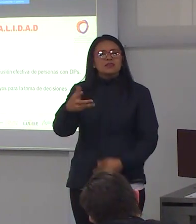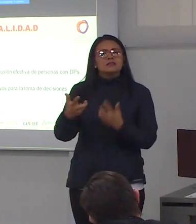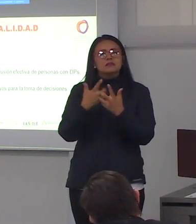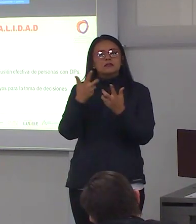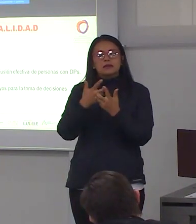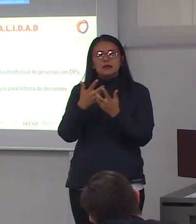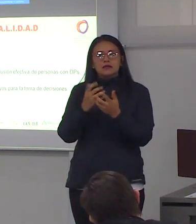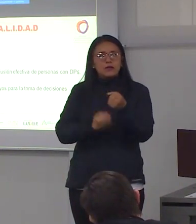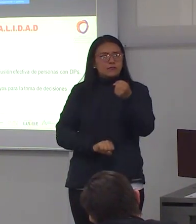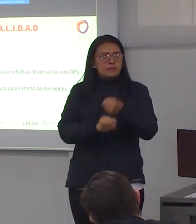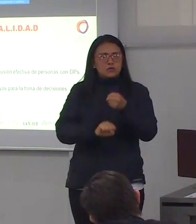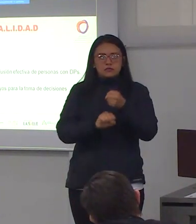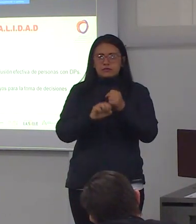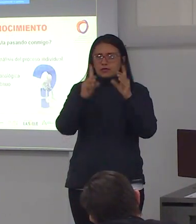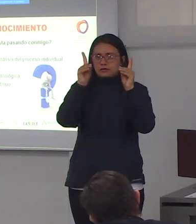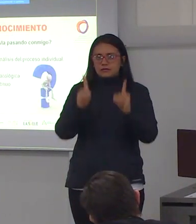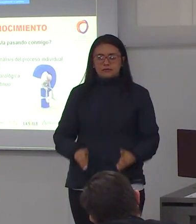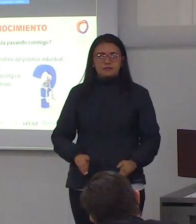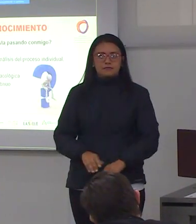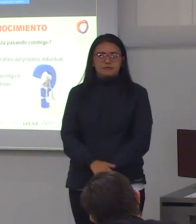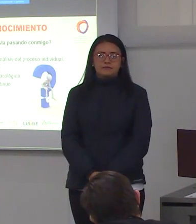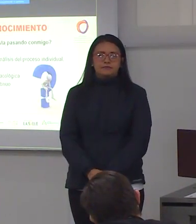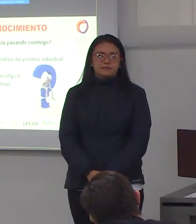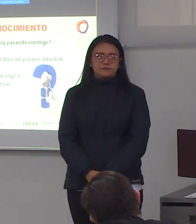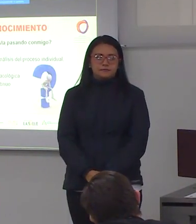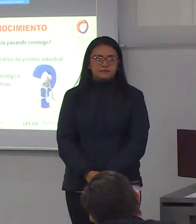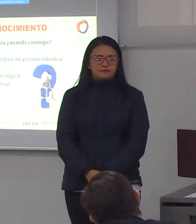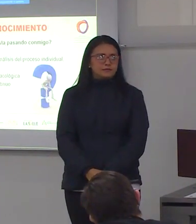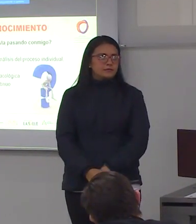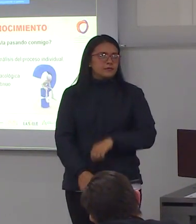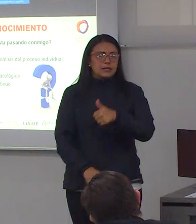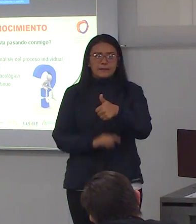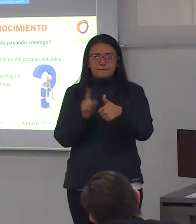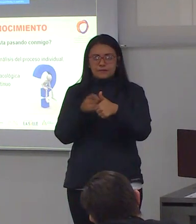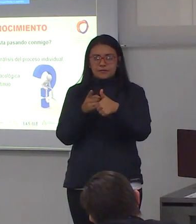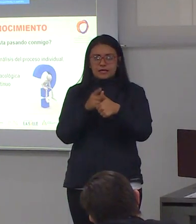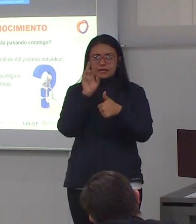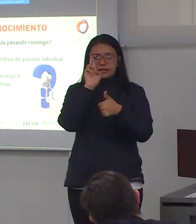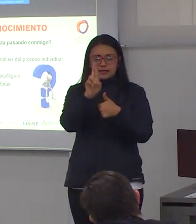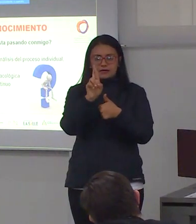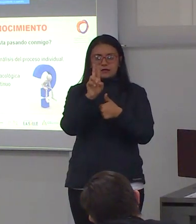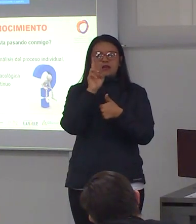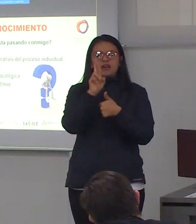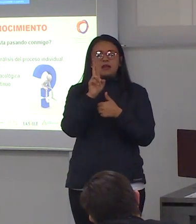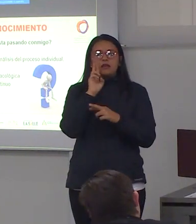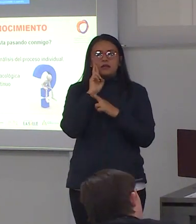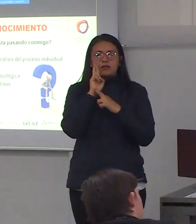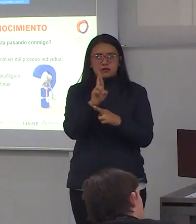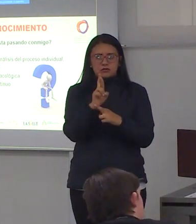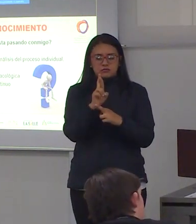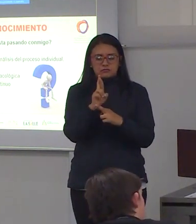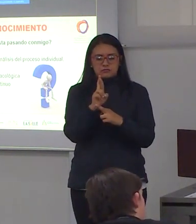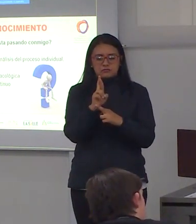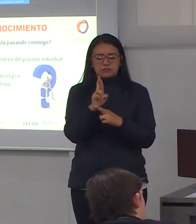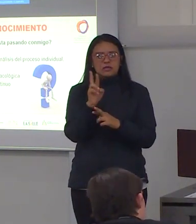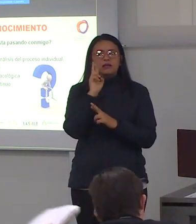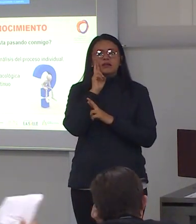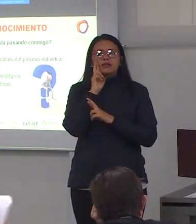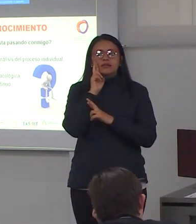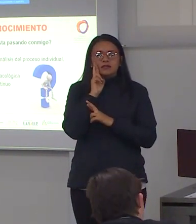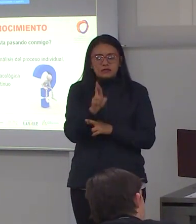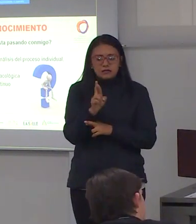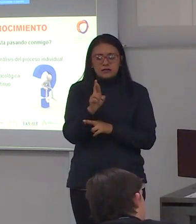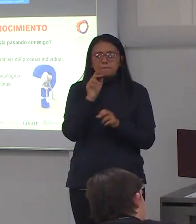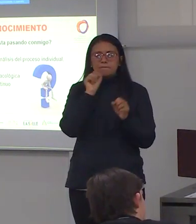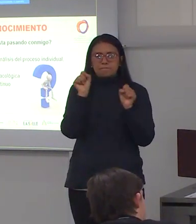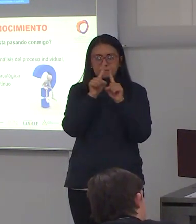de apoyos para la toma de decisiones básicamente la primera es la r que significa reconocimiento y esto atiende a